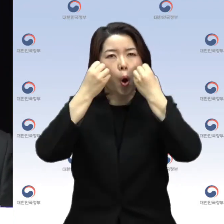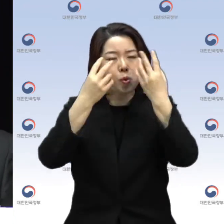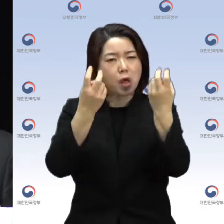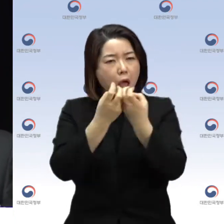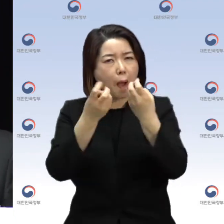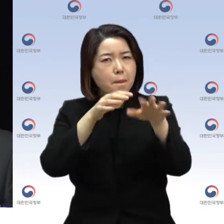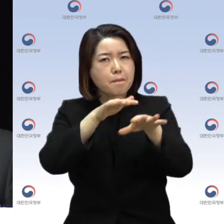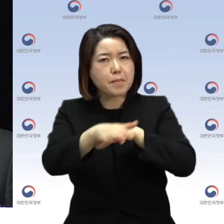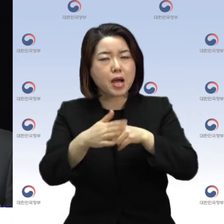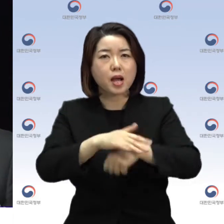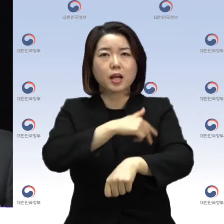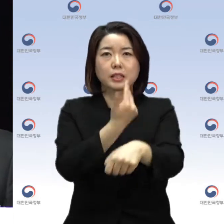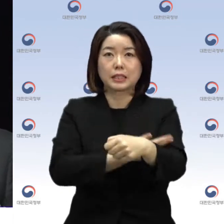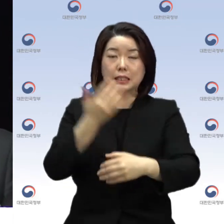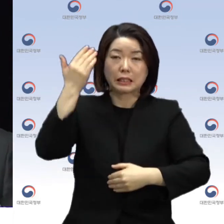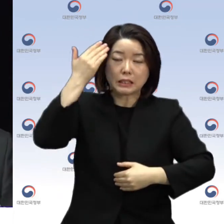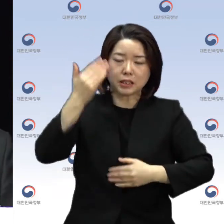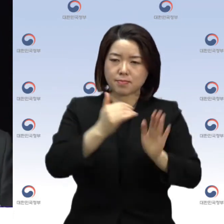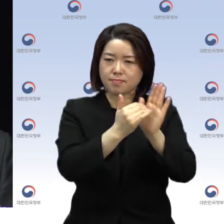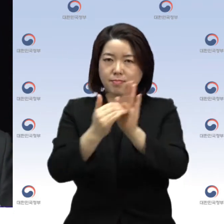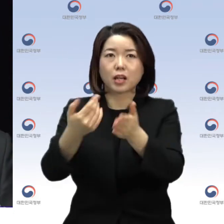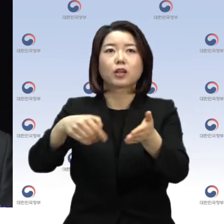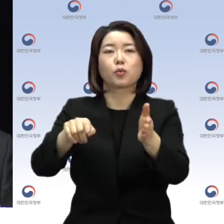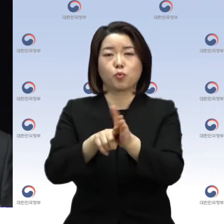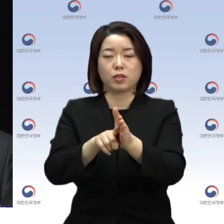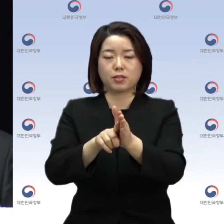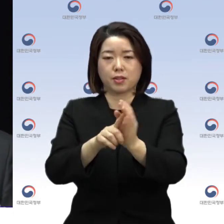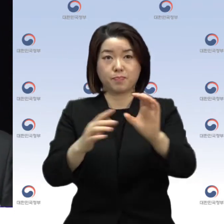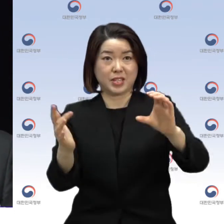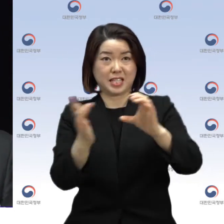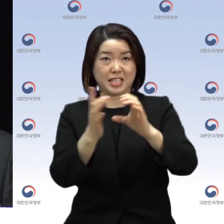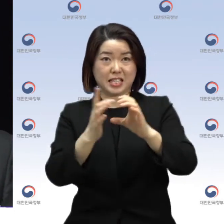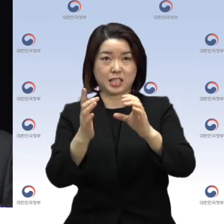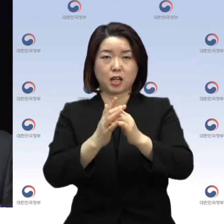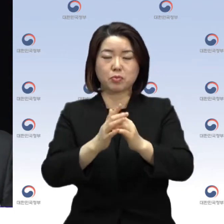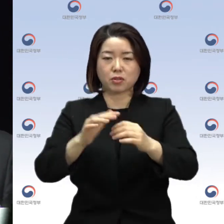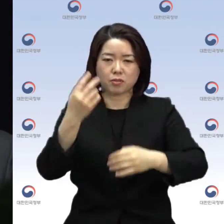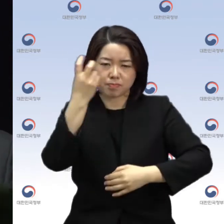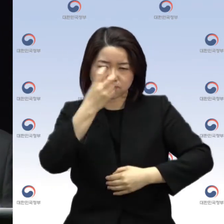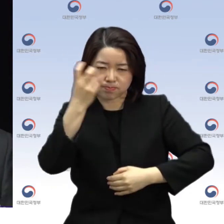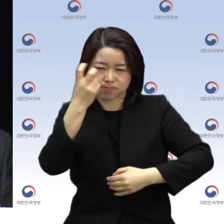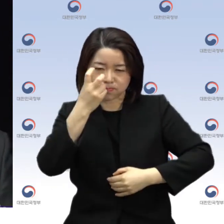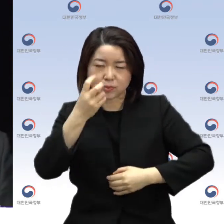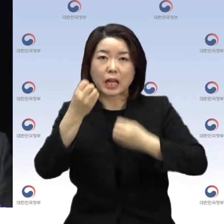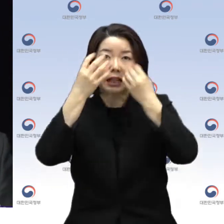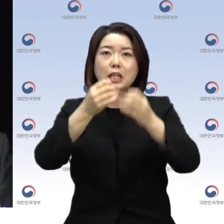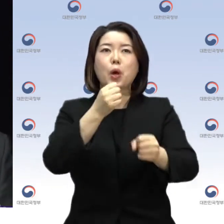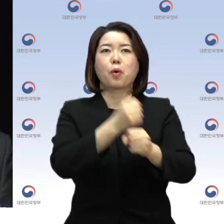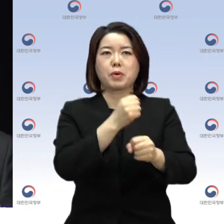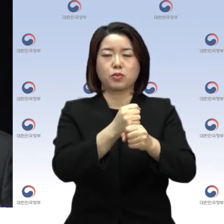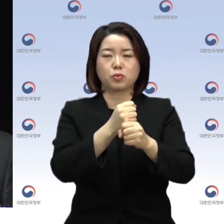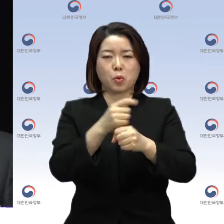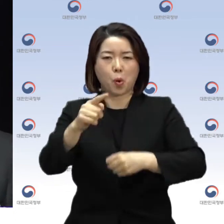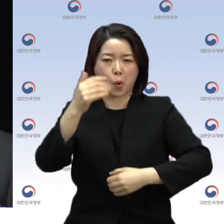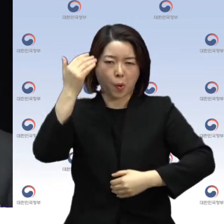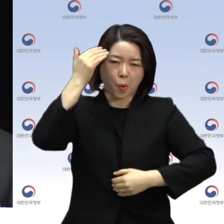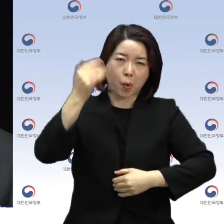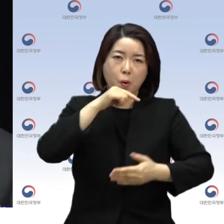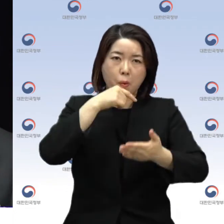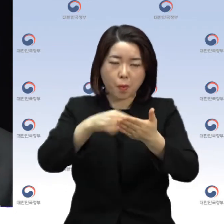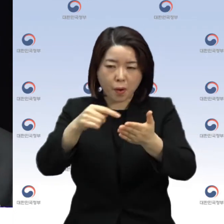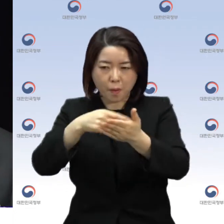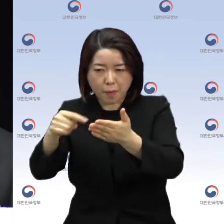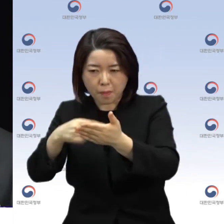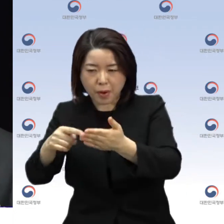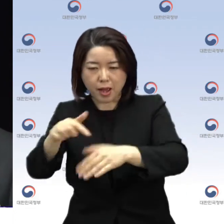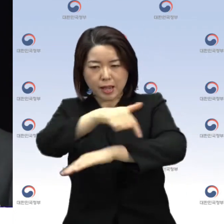유형의 저작권 침해에 대응하기 위해서 사이버 저작권 수사단을 신설하고 침해 유형별 기획